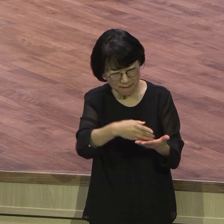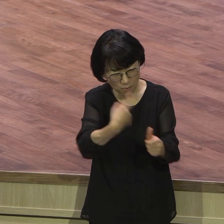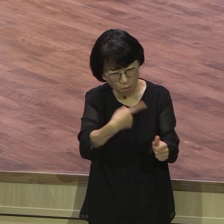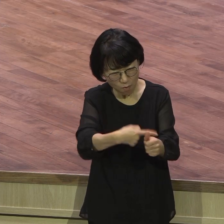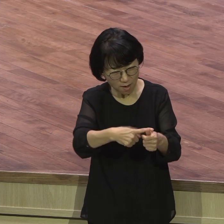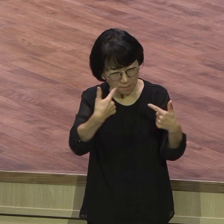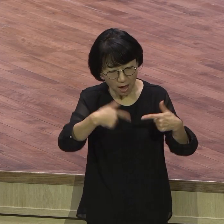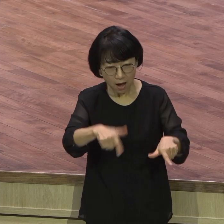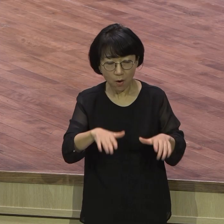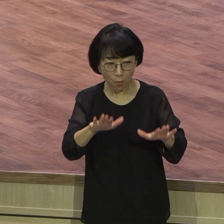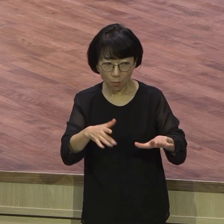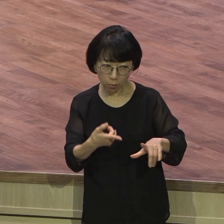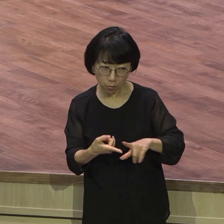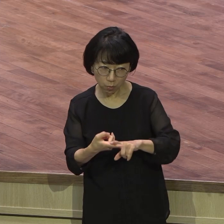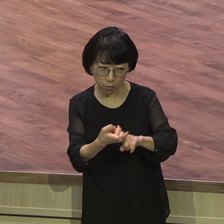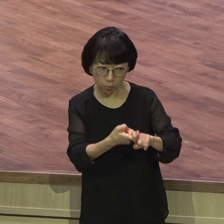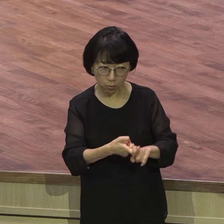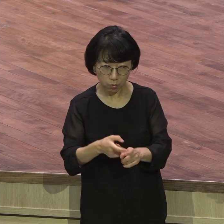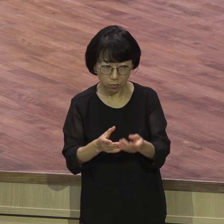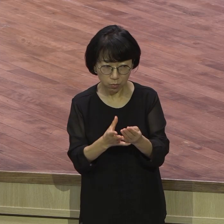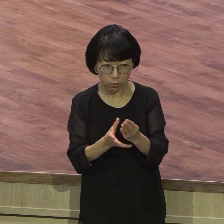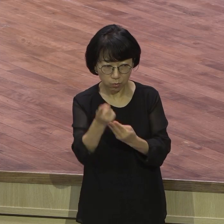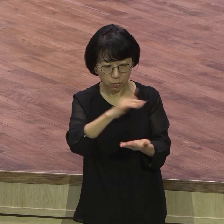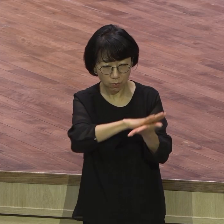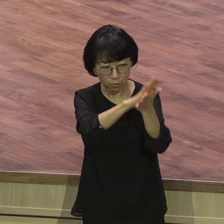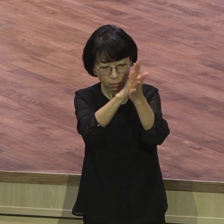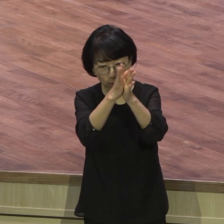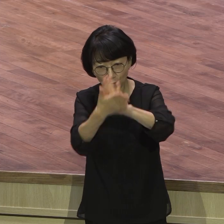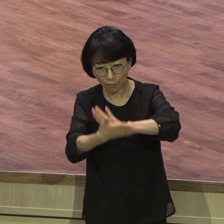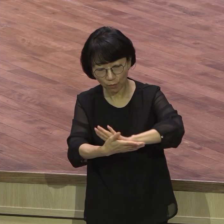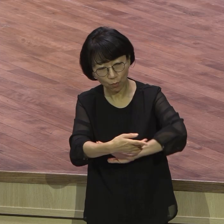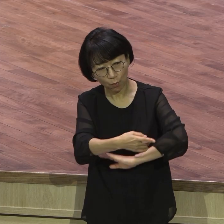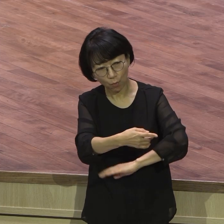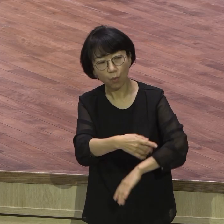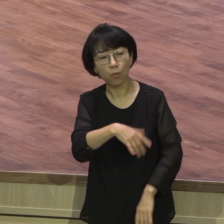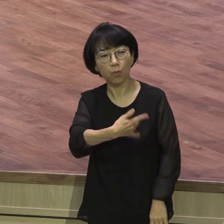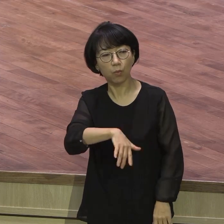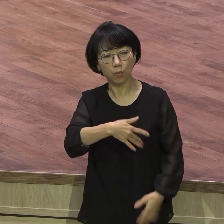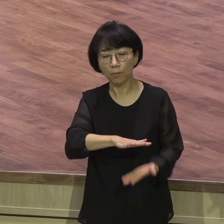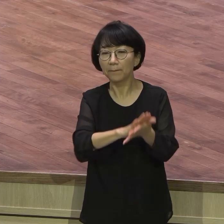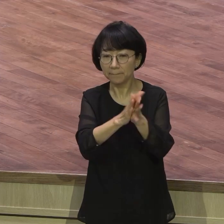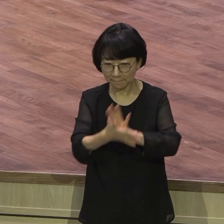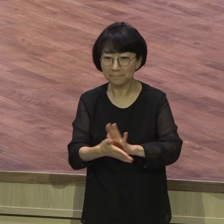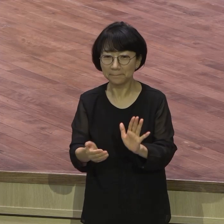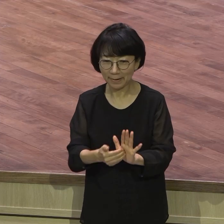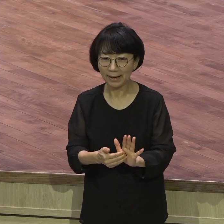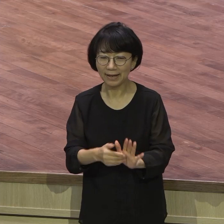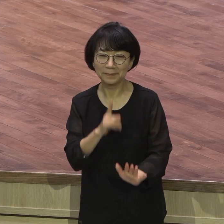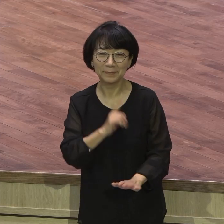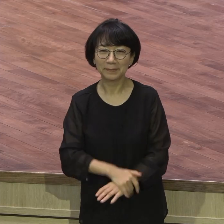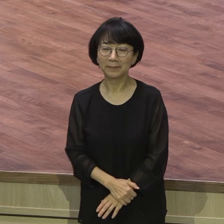원리스 이르네 화평기 하네 아, 변화된 그리스도인